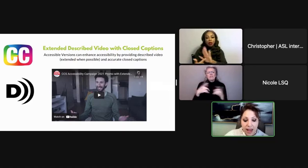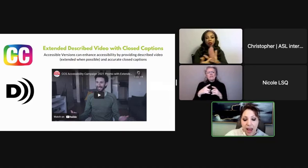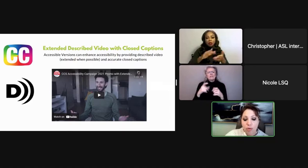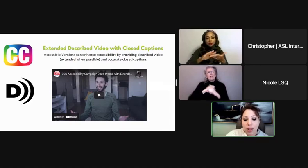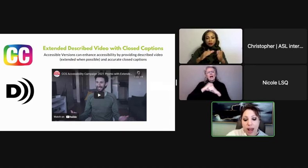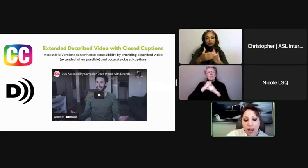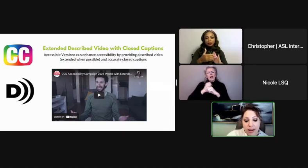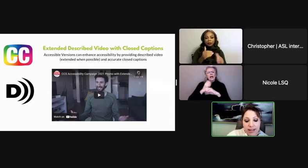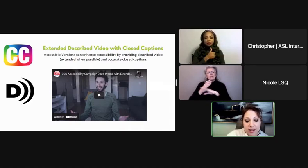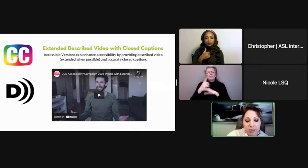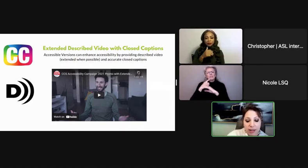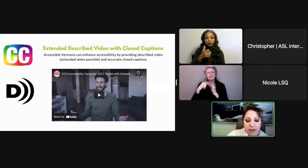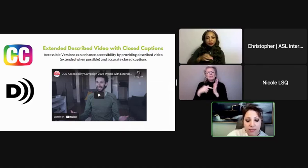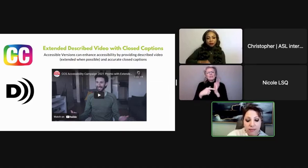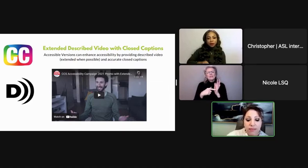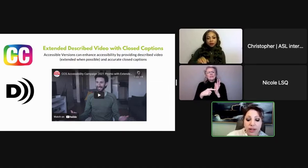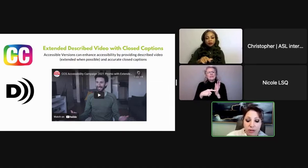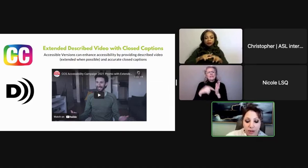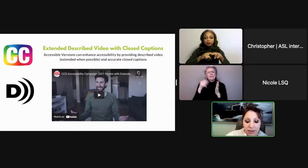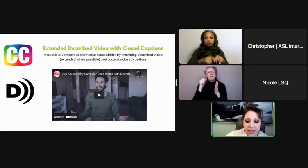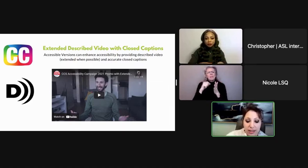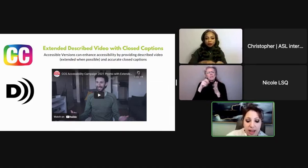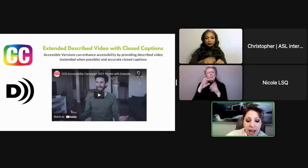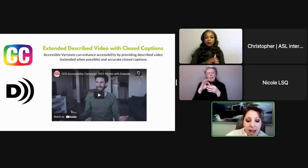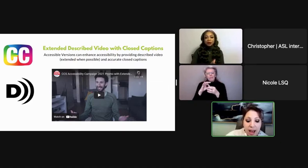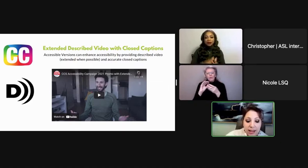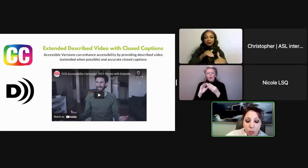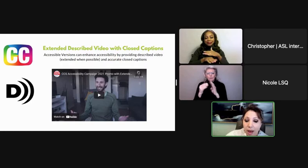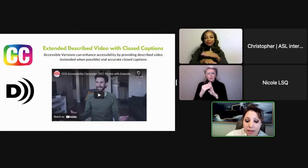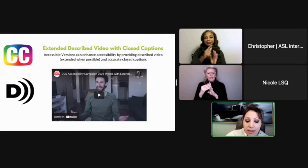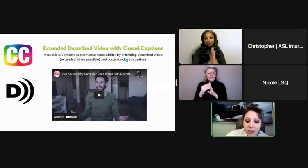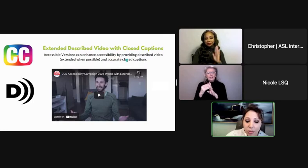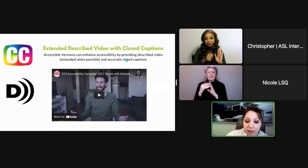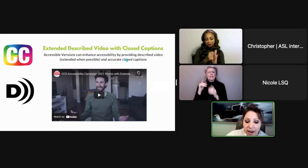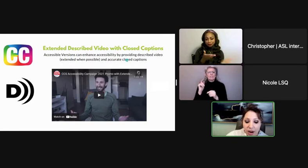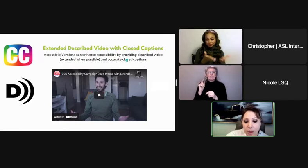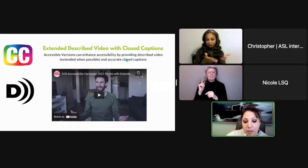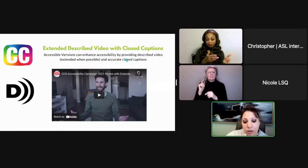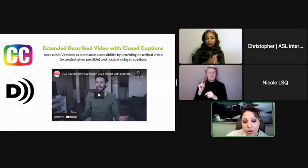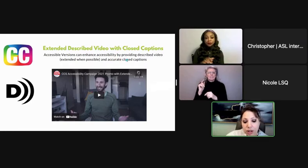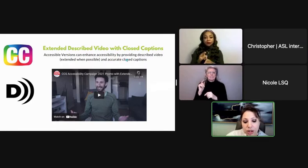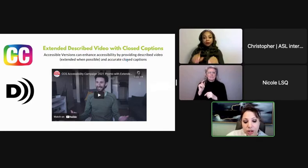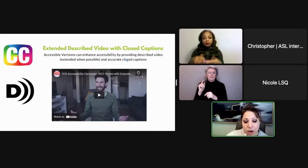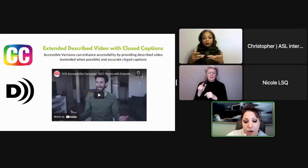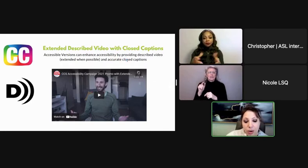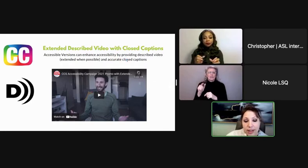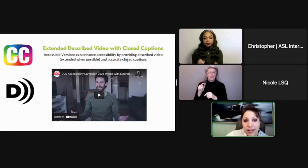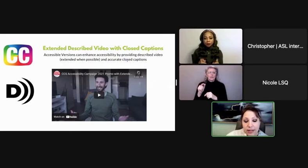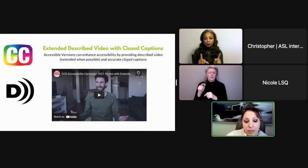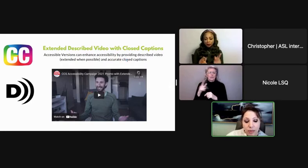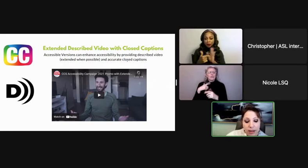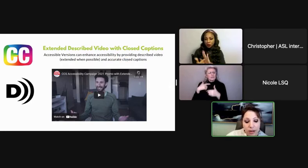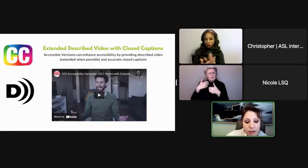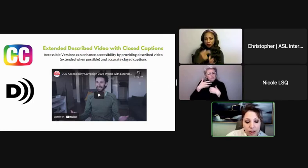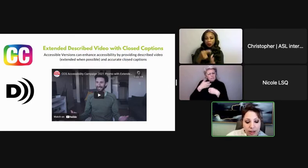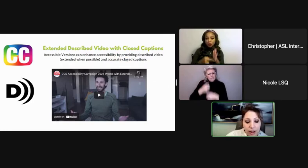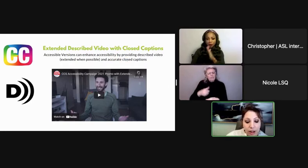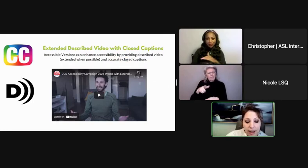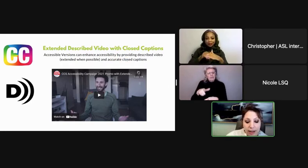souligner les membres de la communauté qui se fient au service